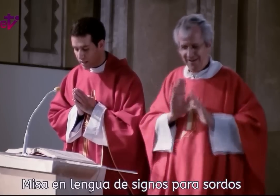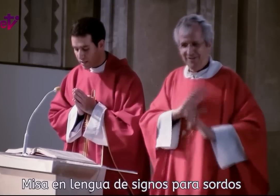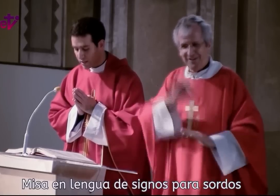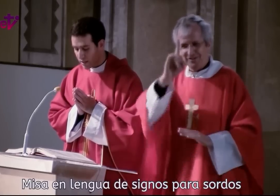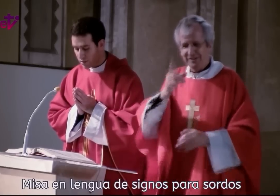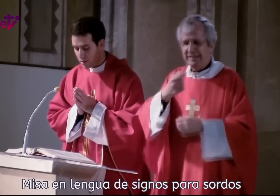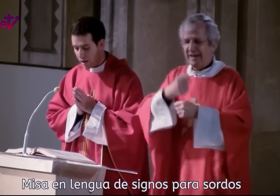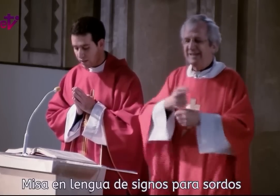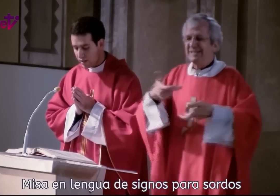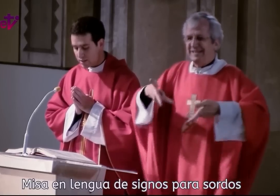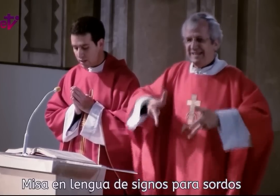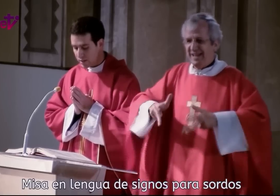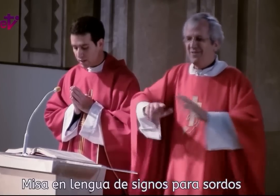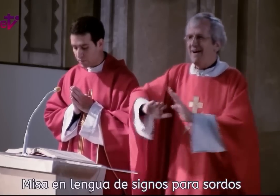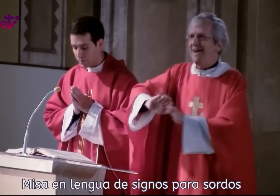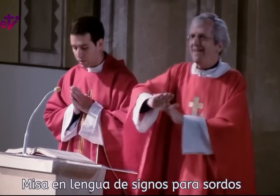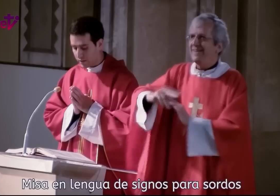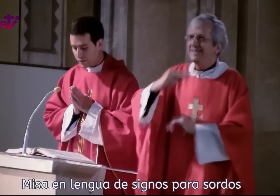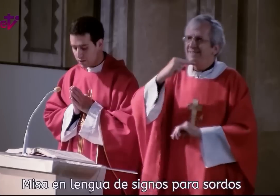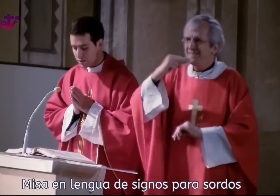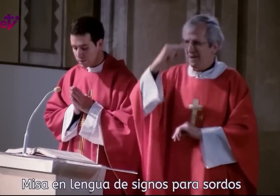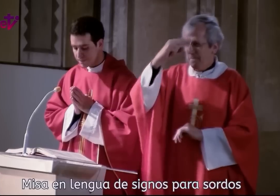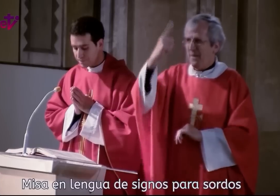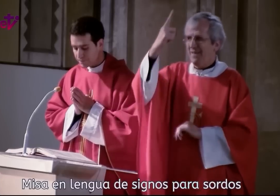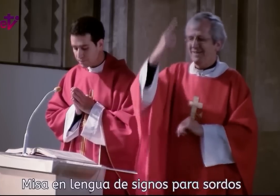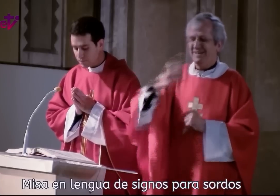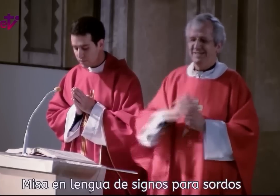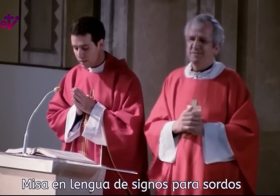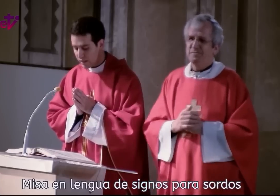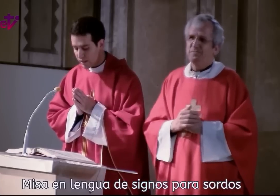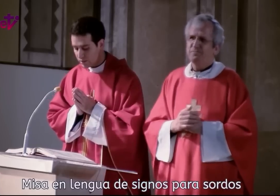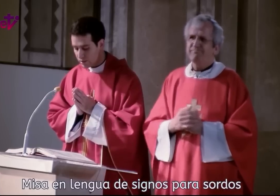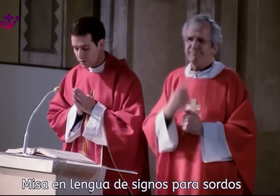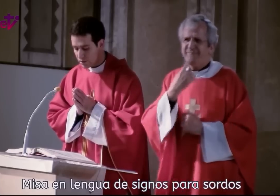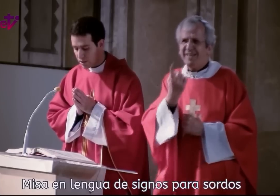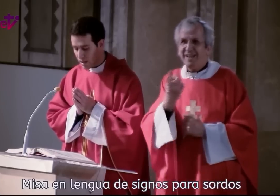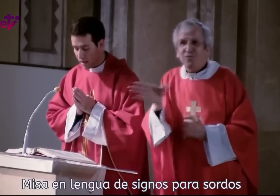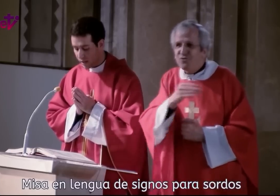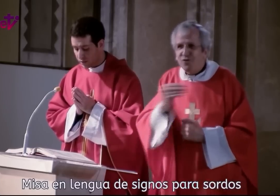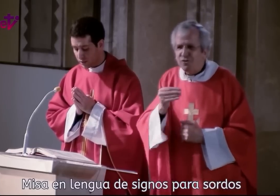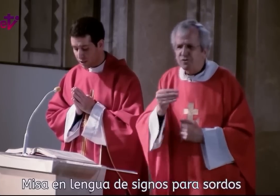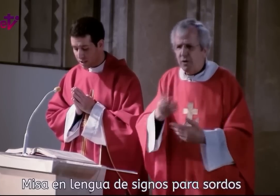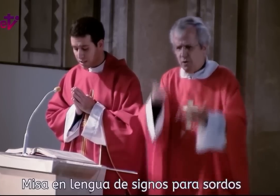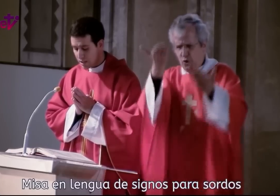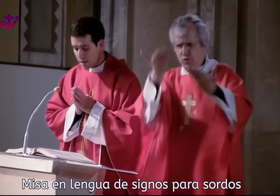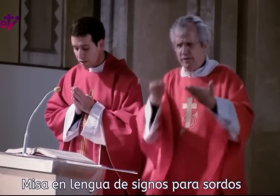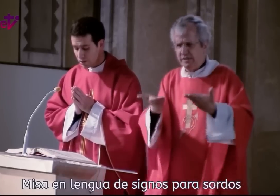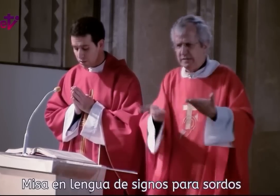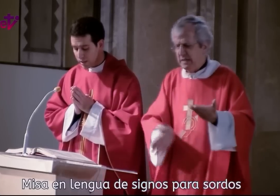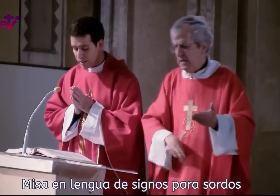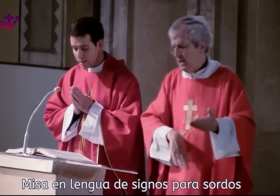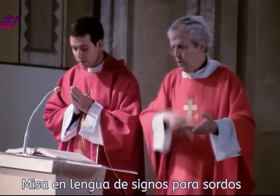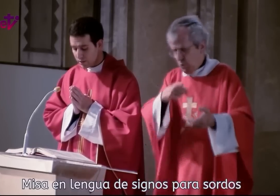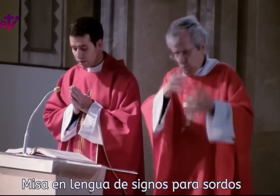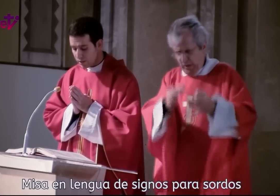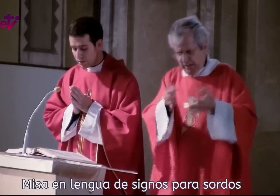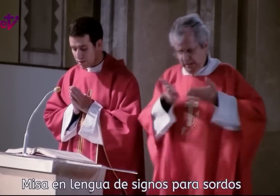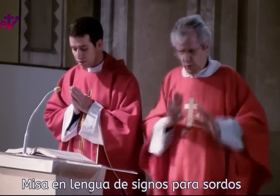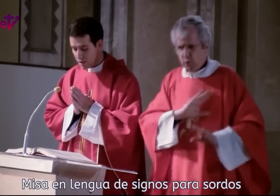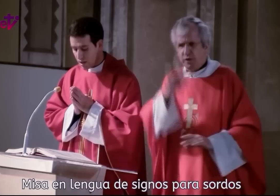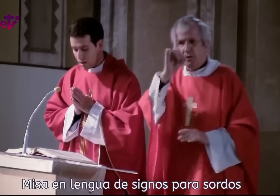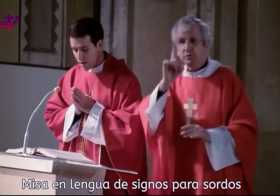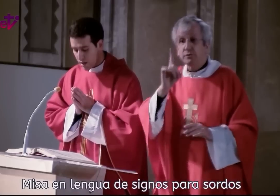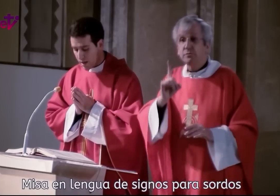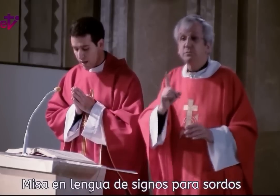Hombre estará sentado a la derecha del poder de Dios. Dijeron todos: entonces, ¿tú eres el Hijo de